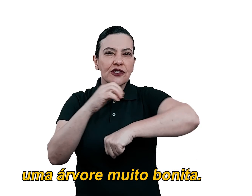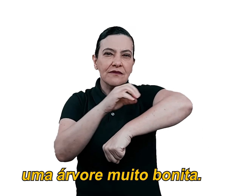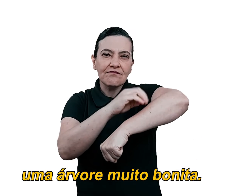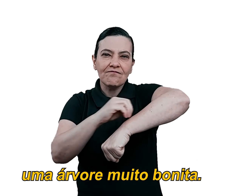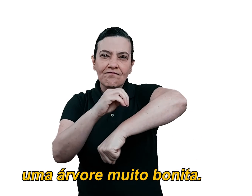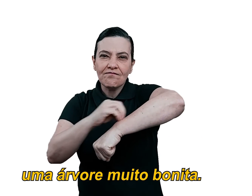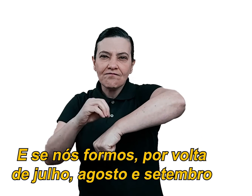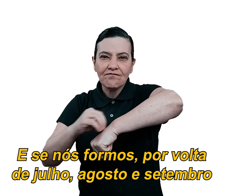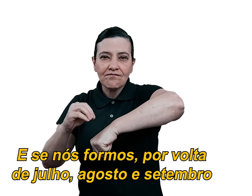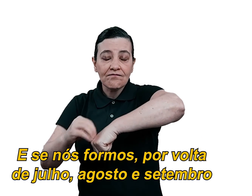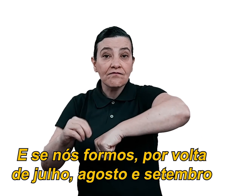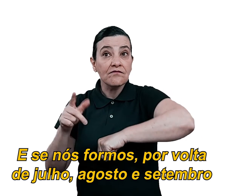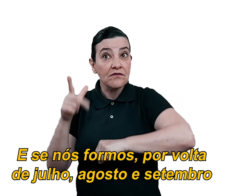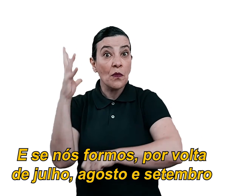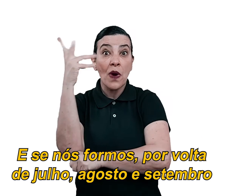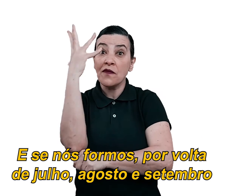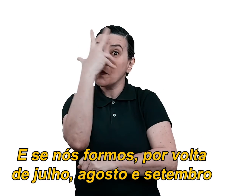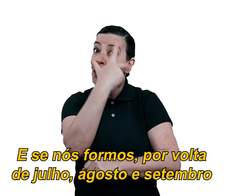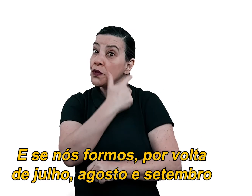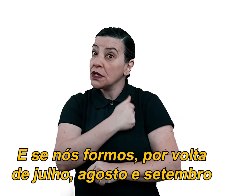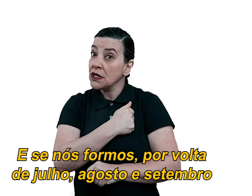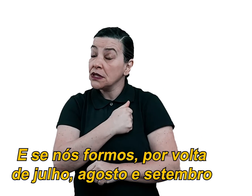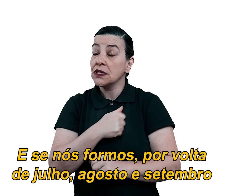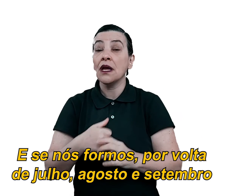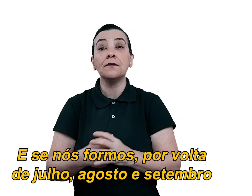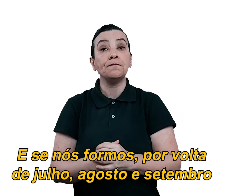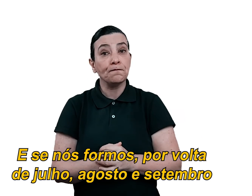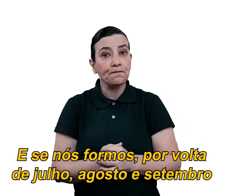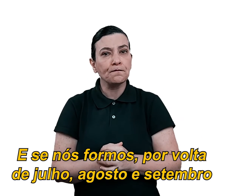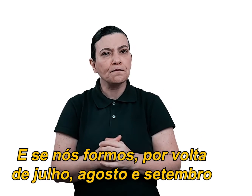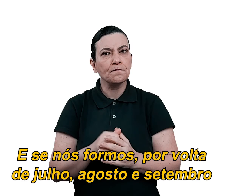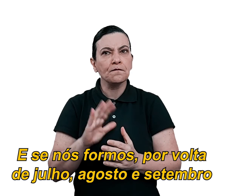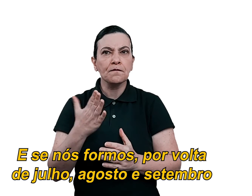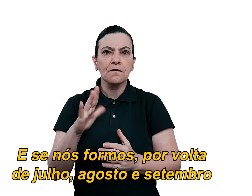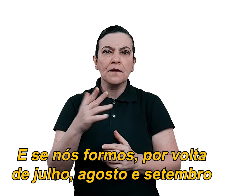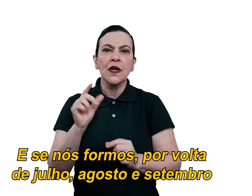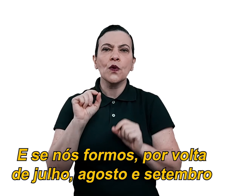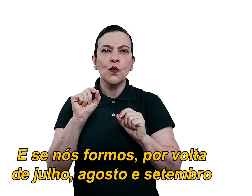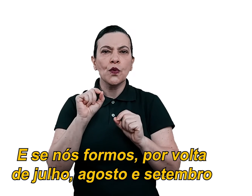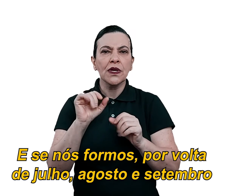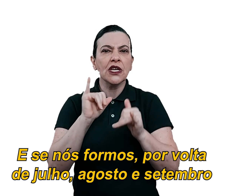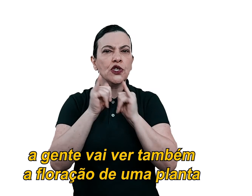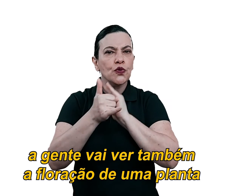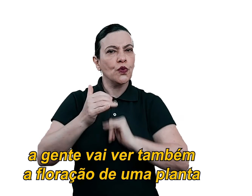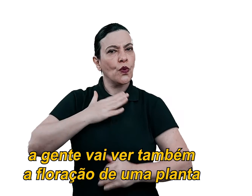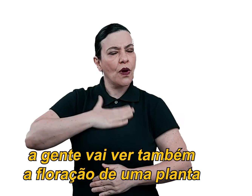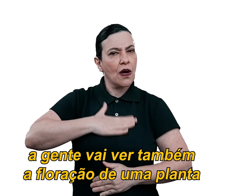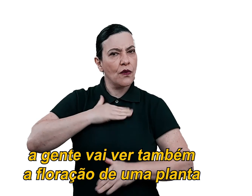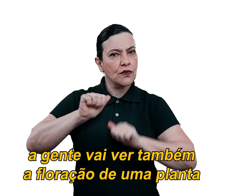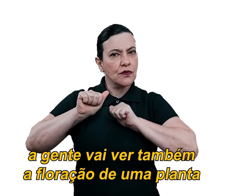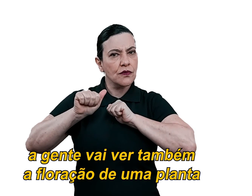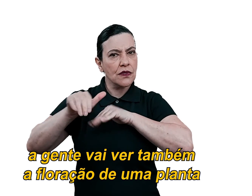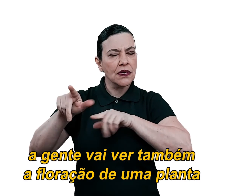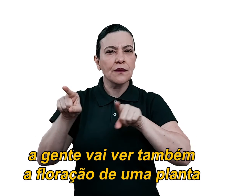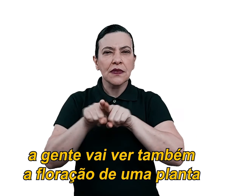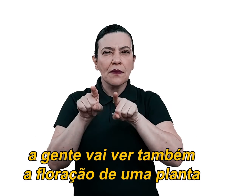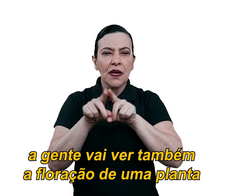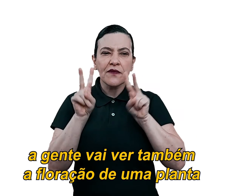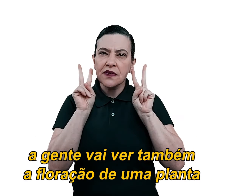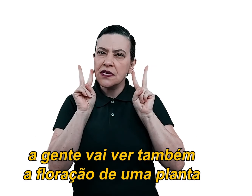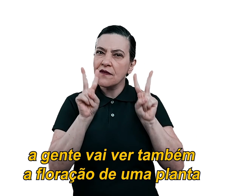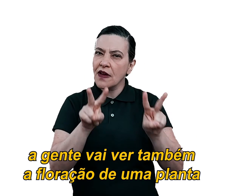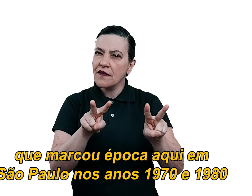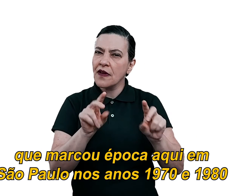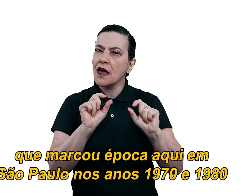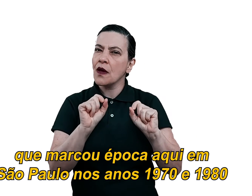muito bonita. E se nós formos por volta de julho, agosto e setembro, a gente vai ver também a floração de